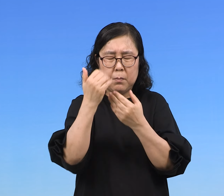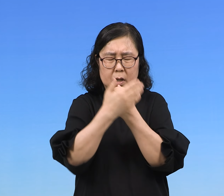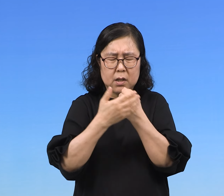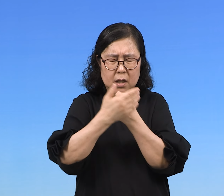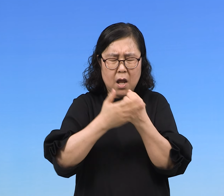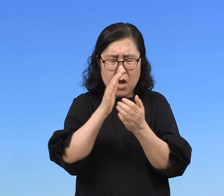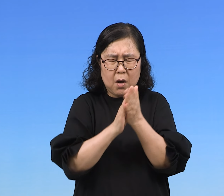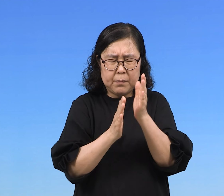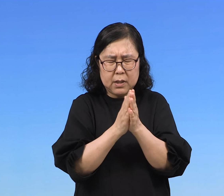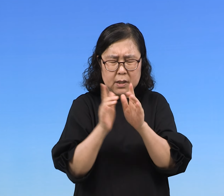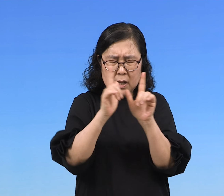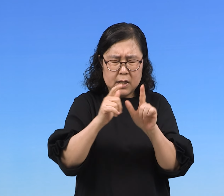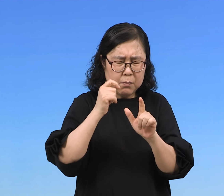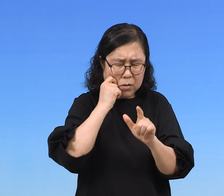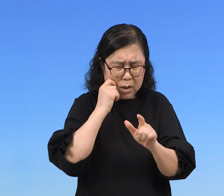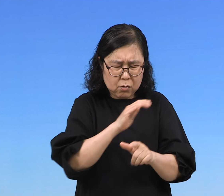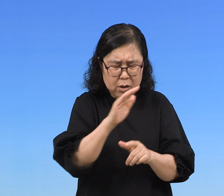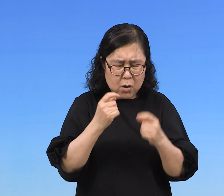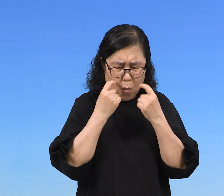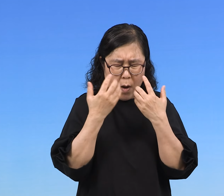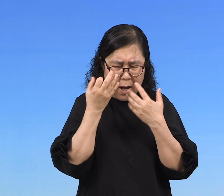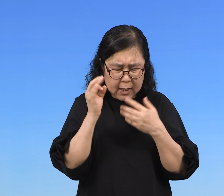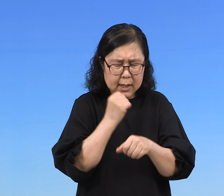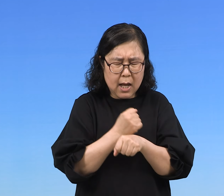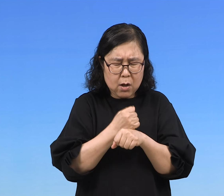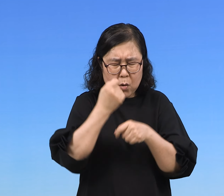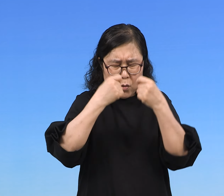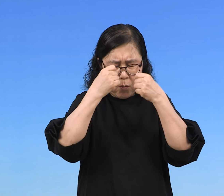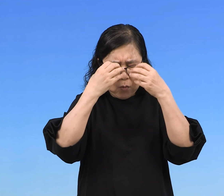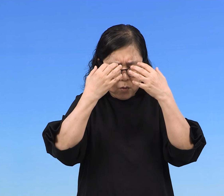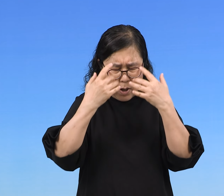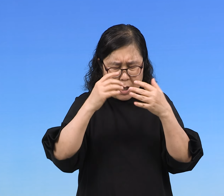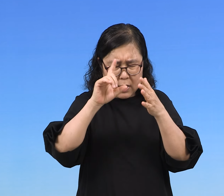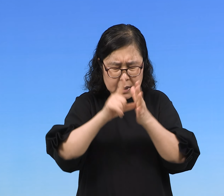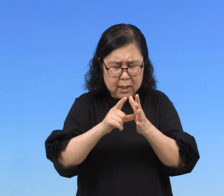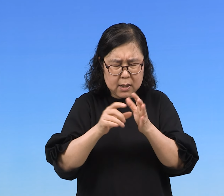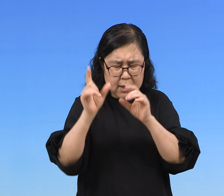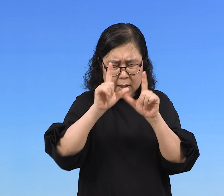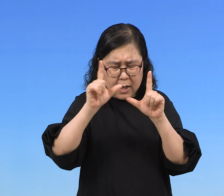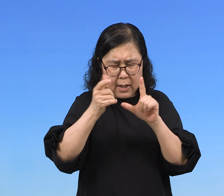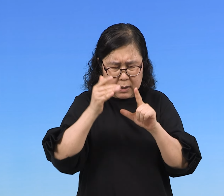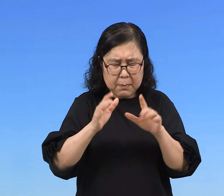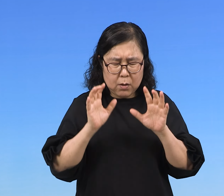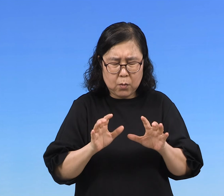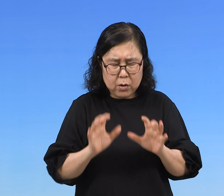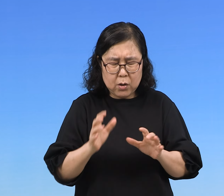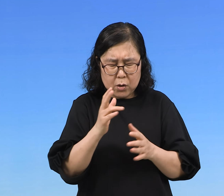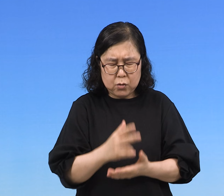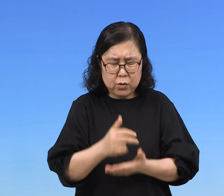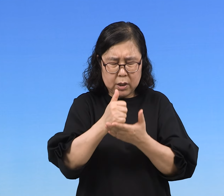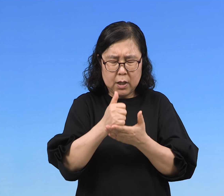주님의 은혜 없이는 살 수 없는 우리 자신을 확인하며 눈물의 시간을 보냈습니다만, 오늘